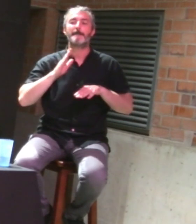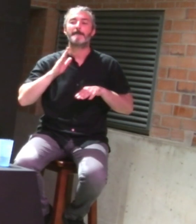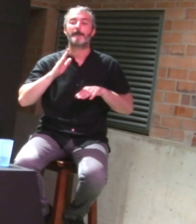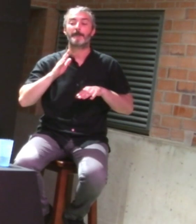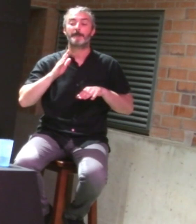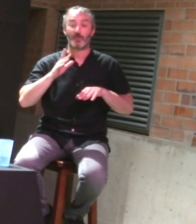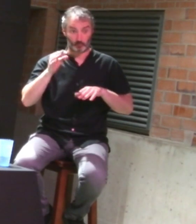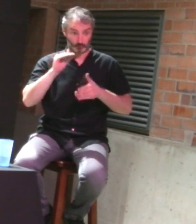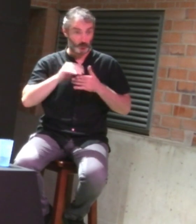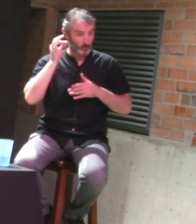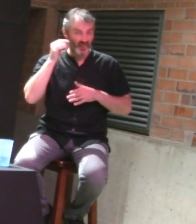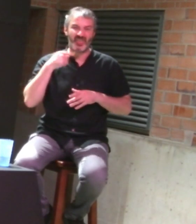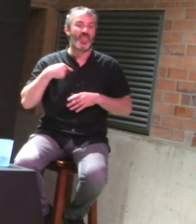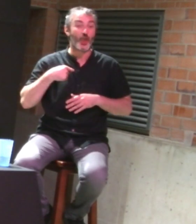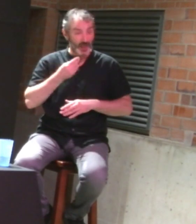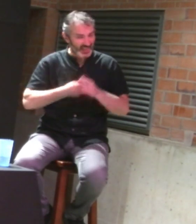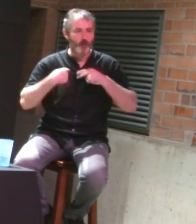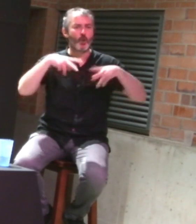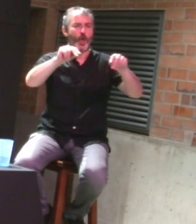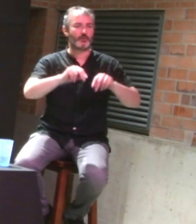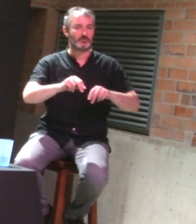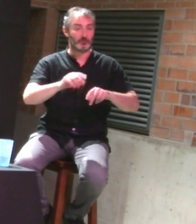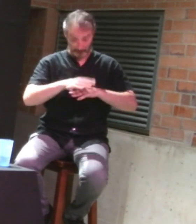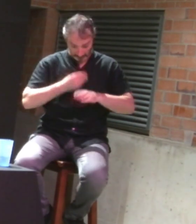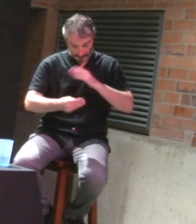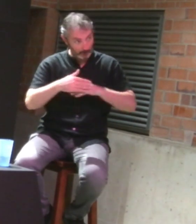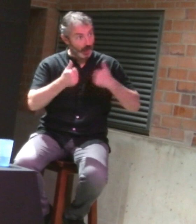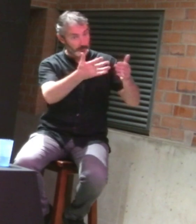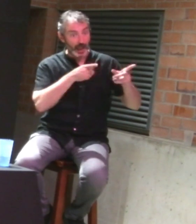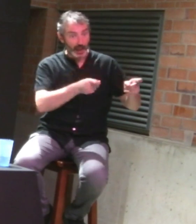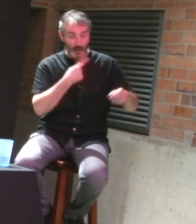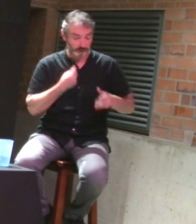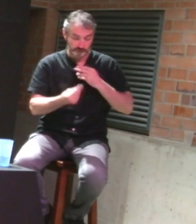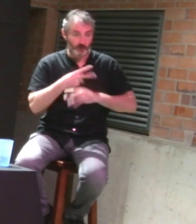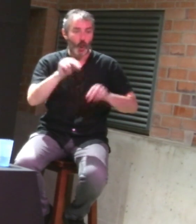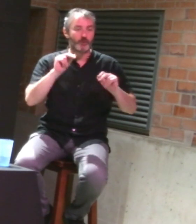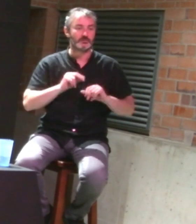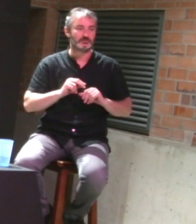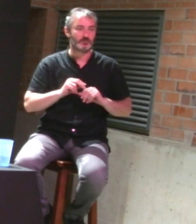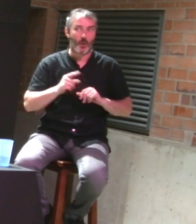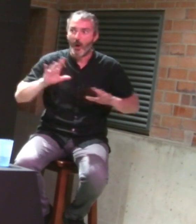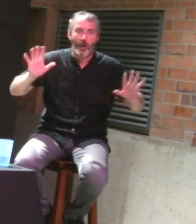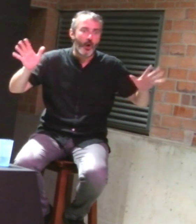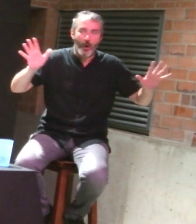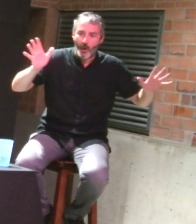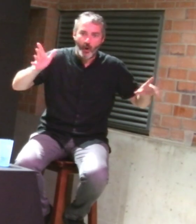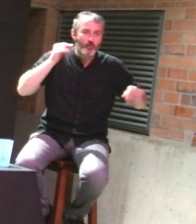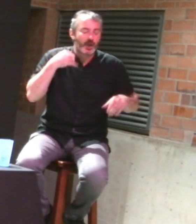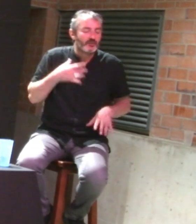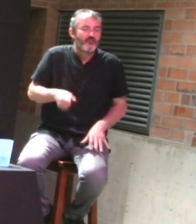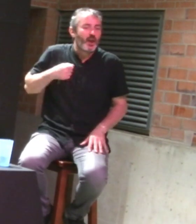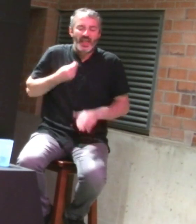antinatalista per part de les dones que diuen no volem donar fills a la guerra. Això es dirà a Francesc Vaga de Ventres,